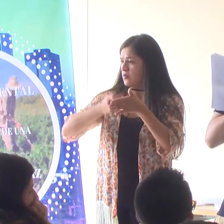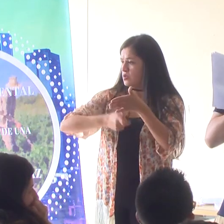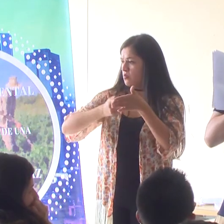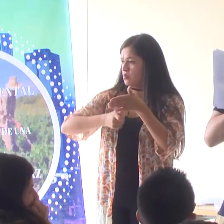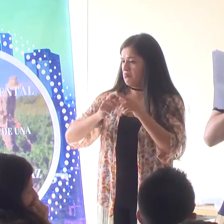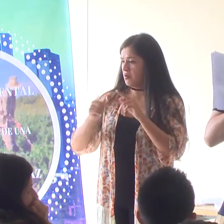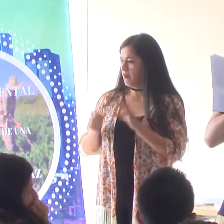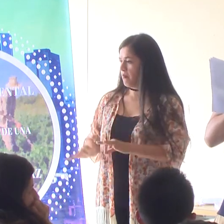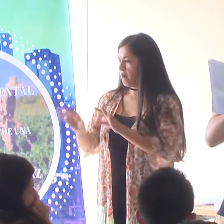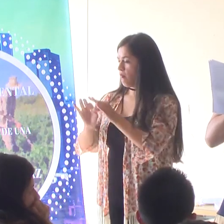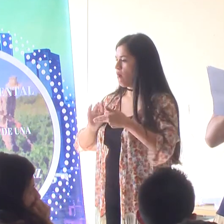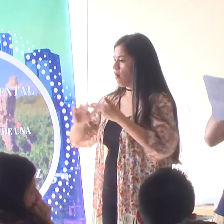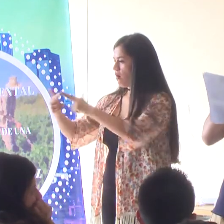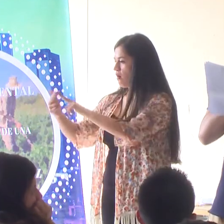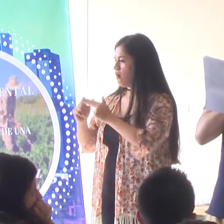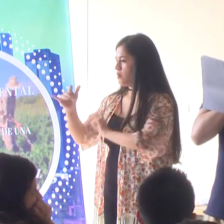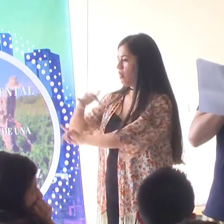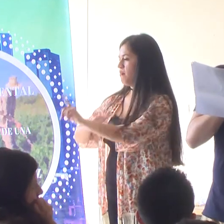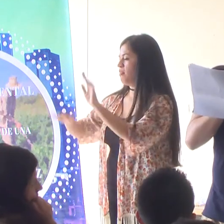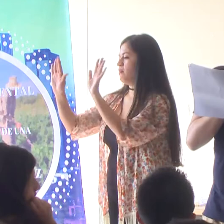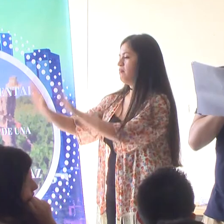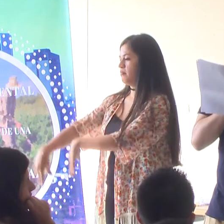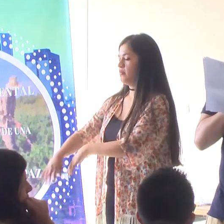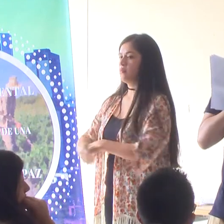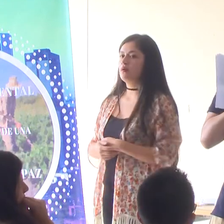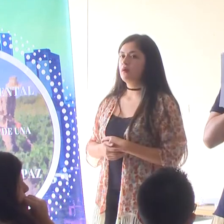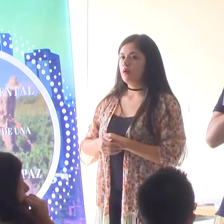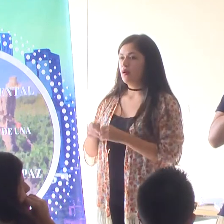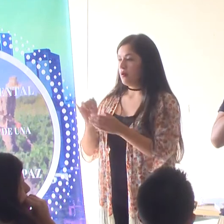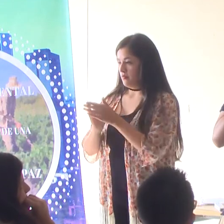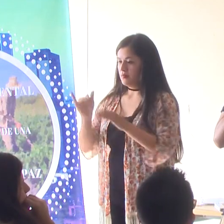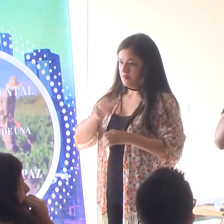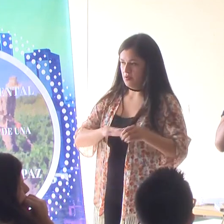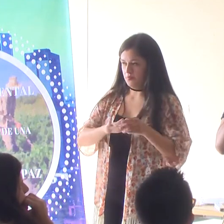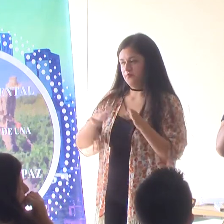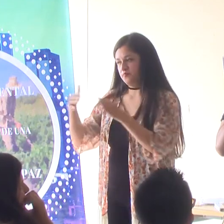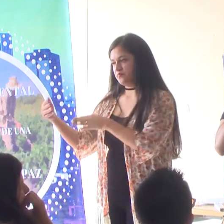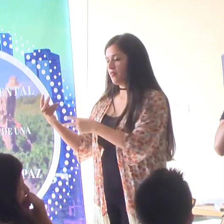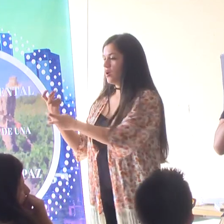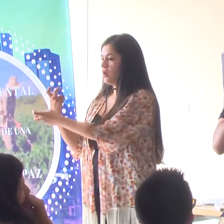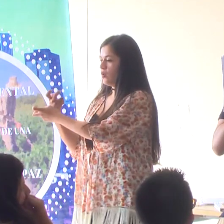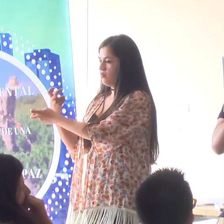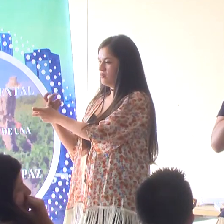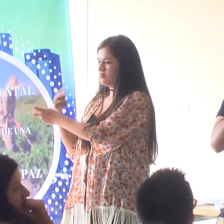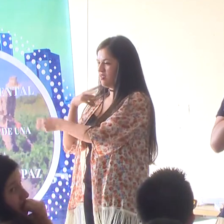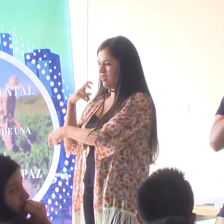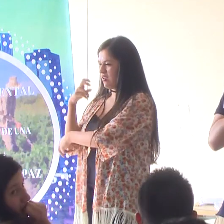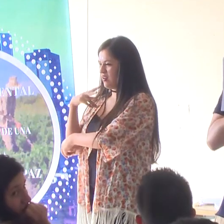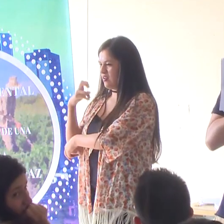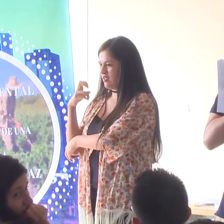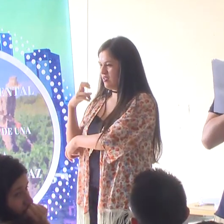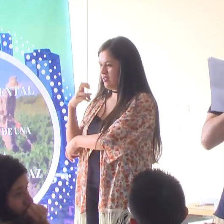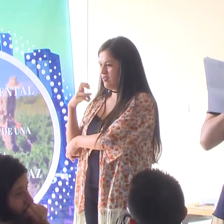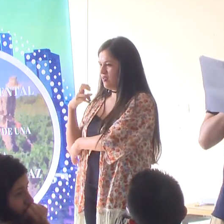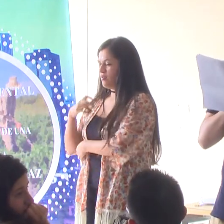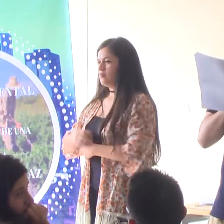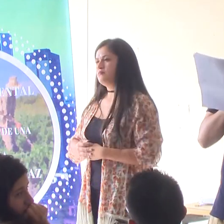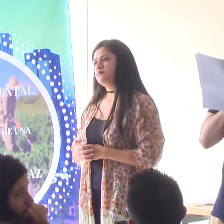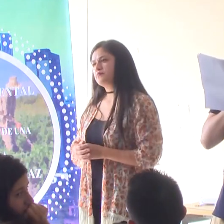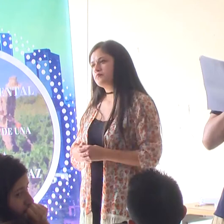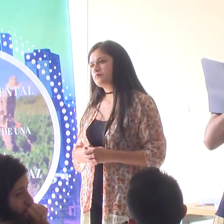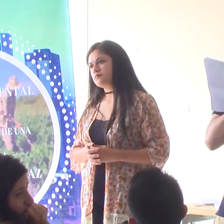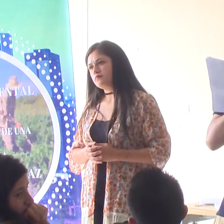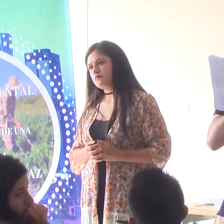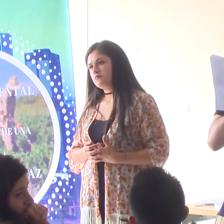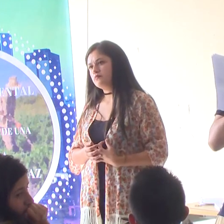naturales en el cuento del hueso y la carne no sólo las alta renta sobre el uso del suelo definen la calidad de la carne también lo